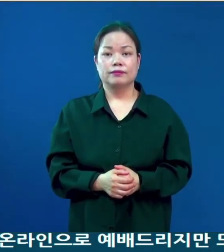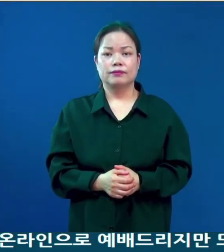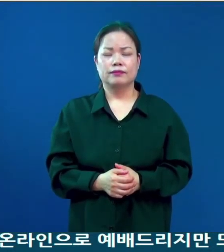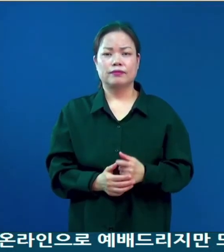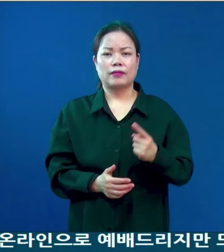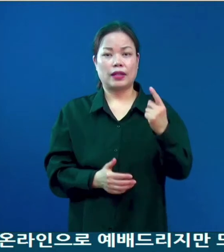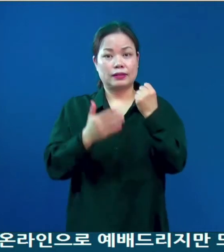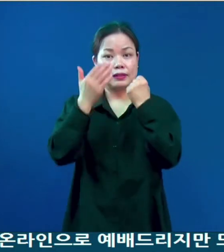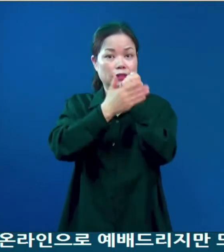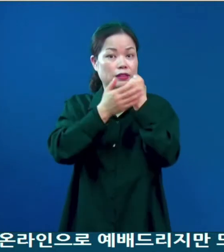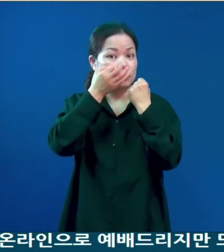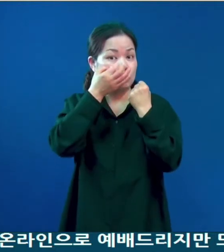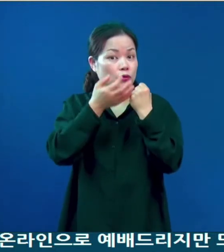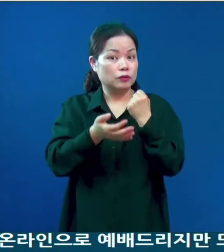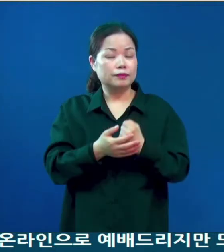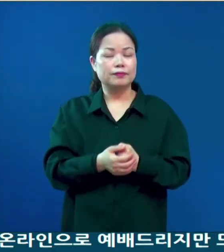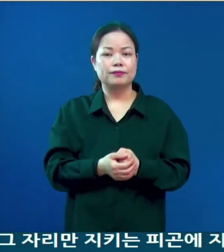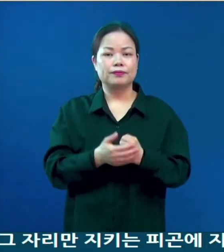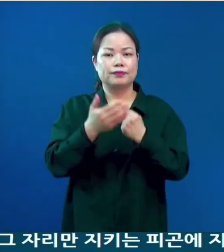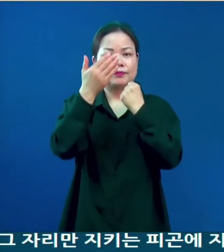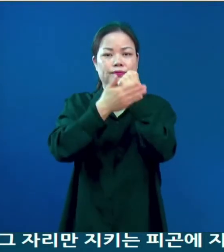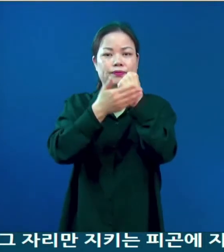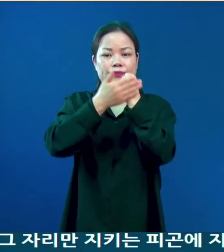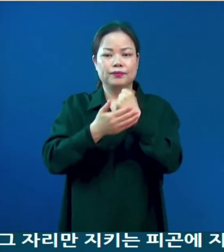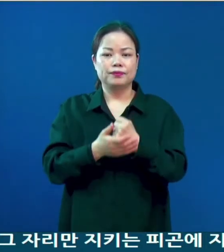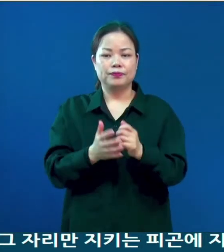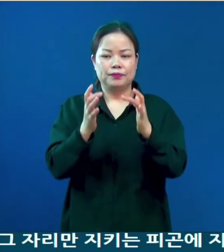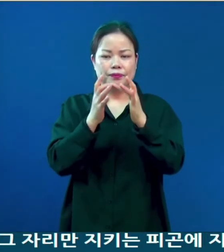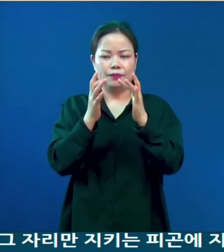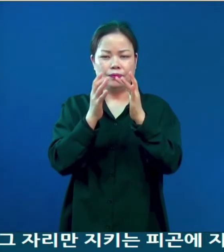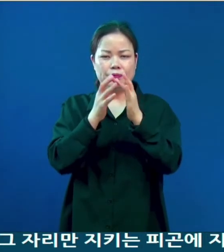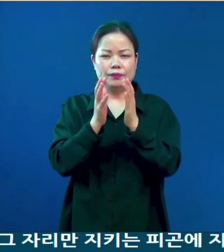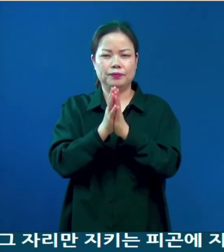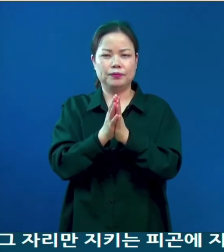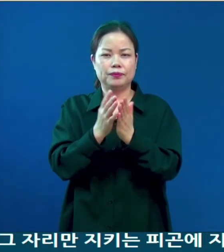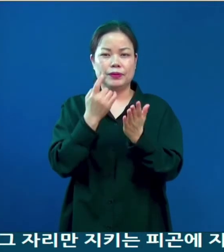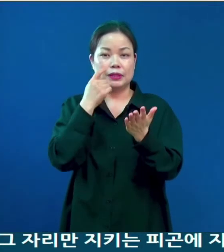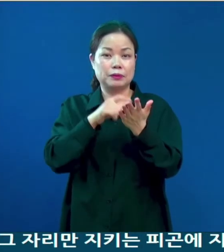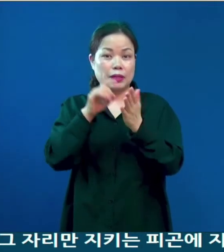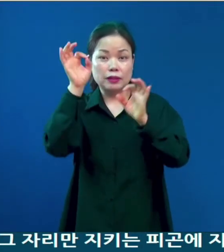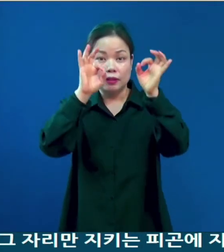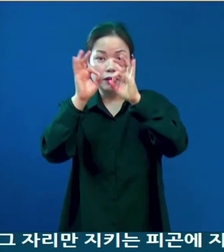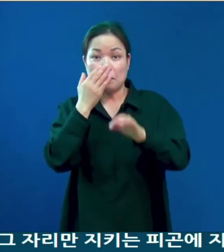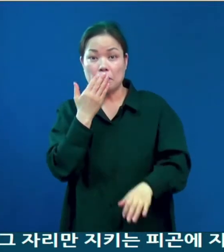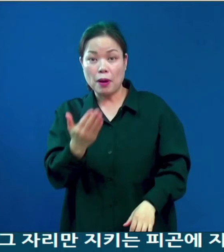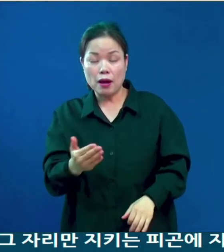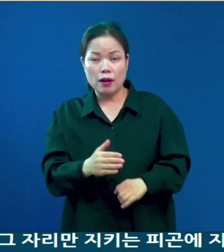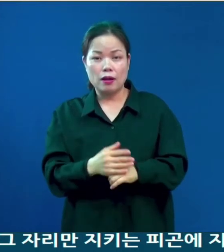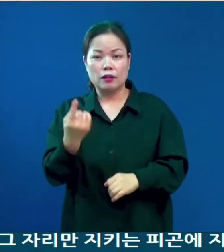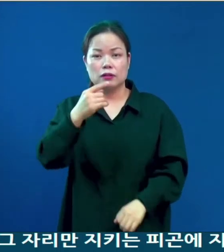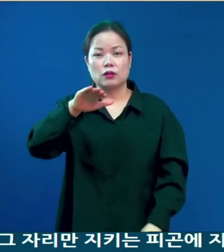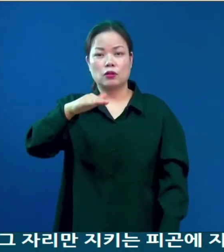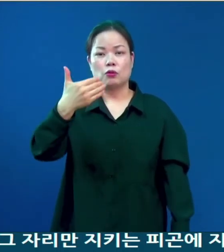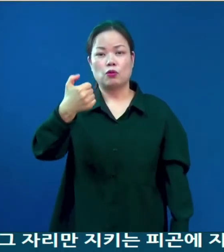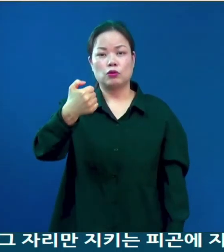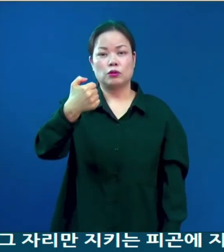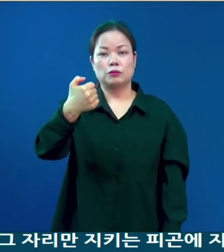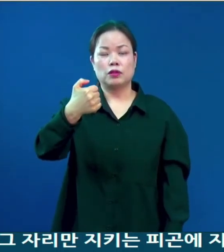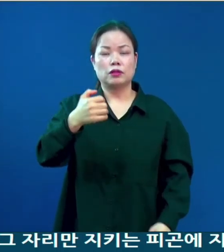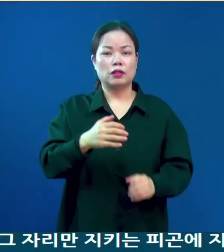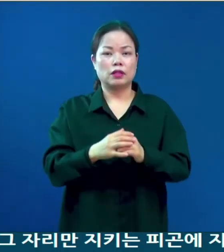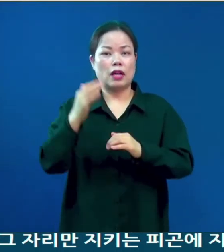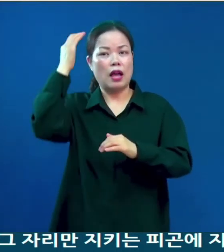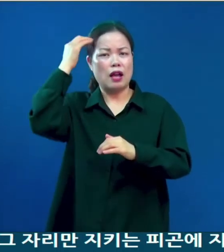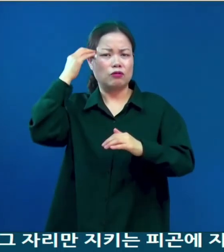한 사진을 볼까요? 이제 이 사진은 이제 인터넷에 보면은 쉽게 찾을 수 있는 사진인데, 1950년대 초 한국